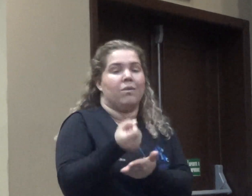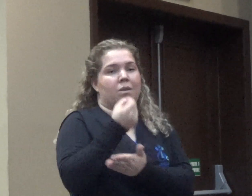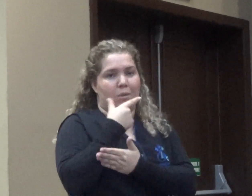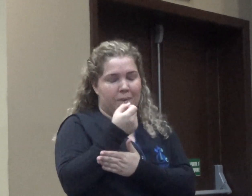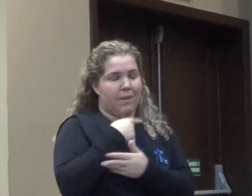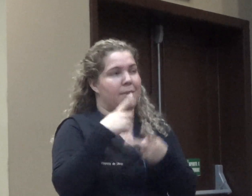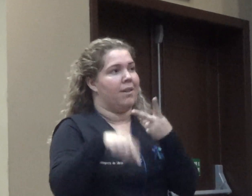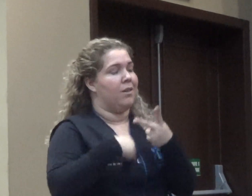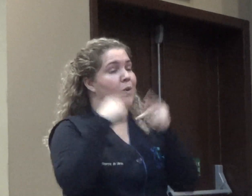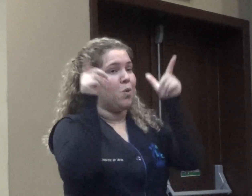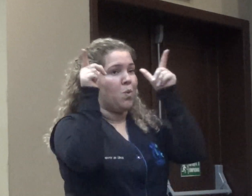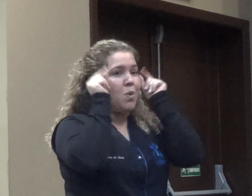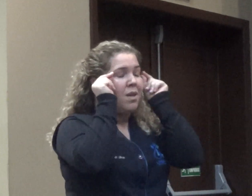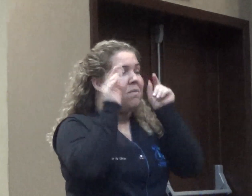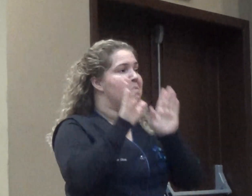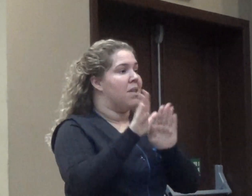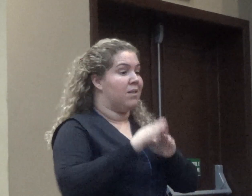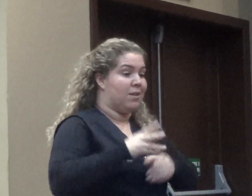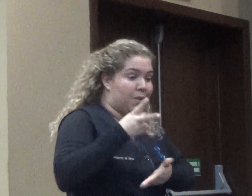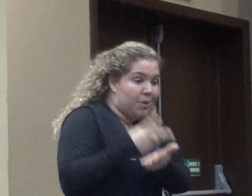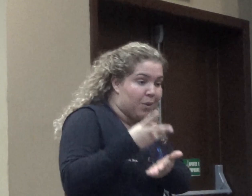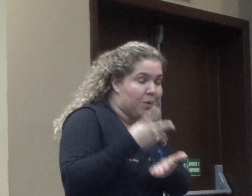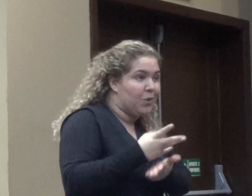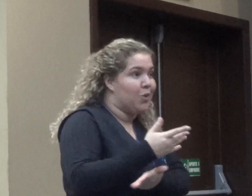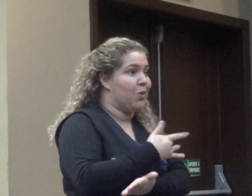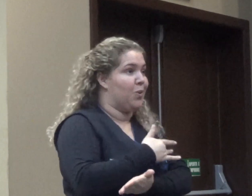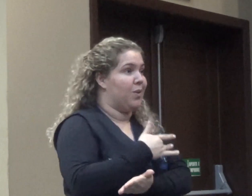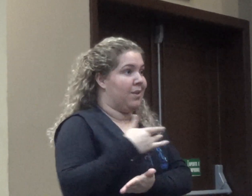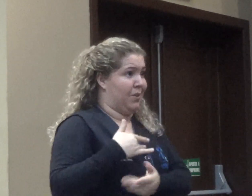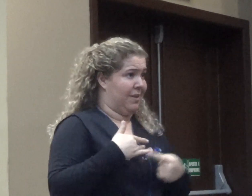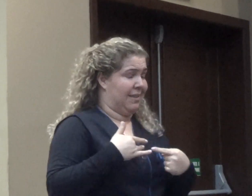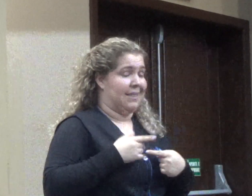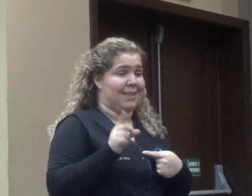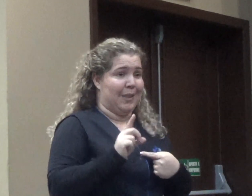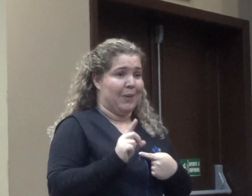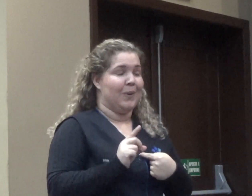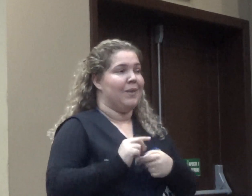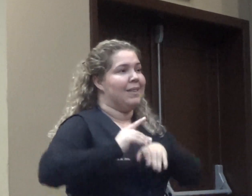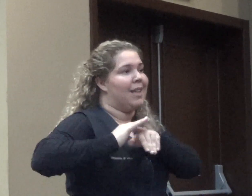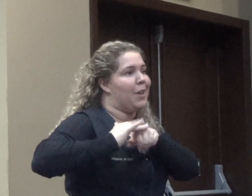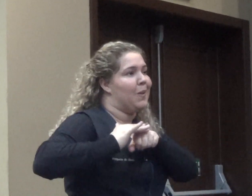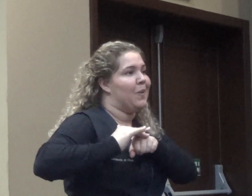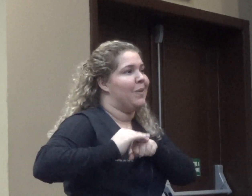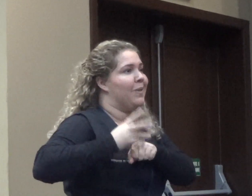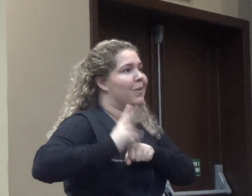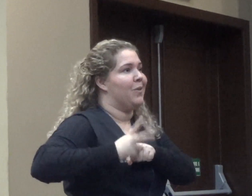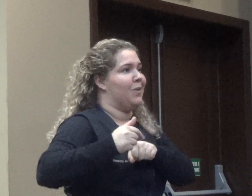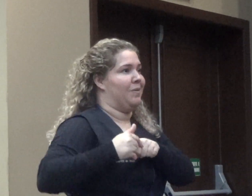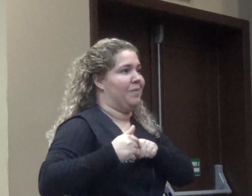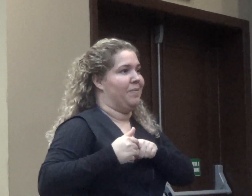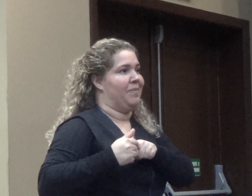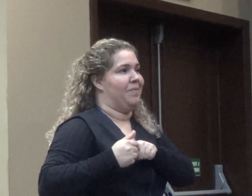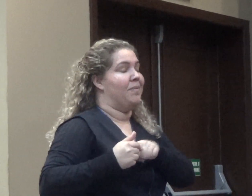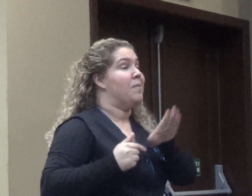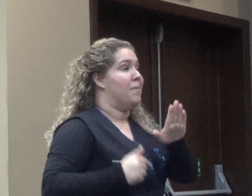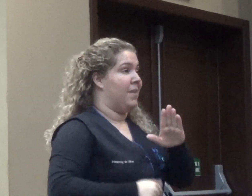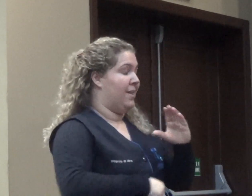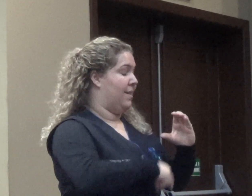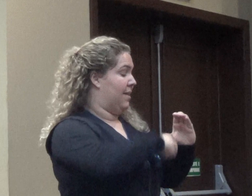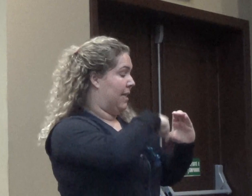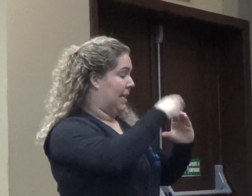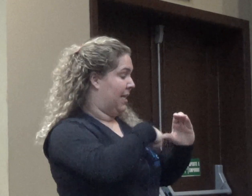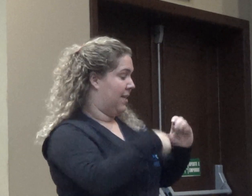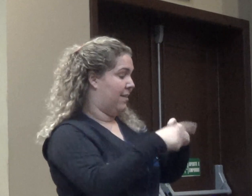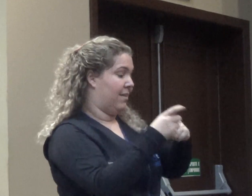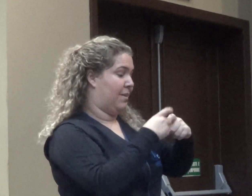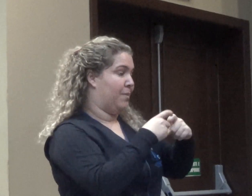tal, mas enfim, a medicina ela tem realmente essa característica de, como cura, não ser tão